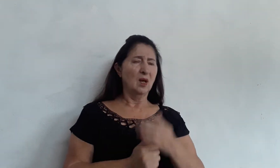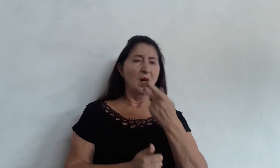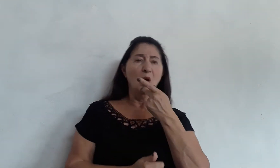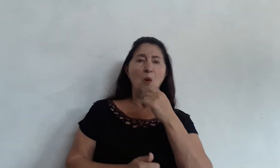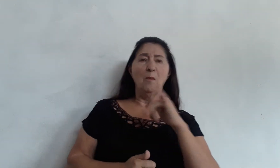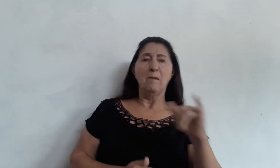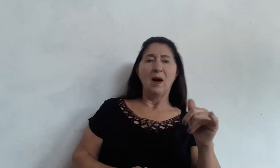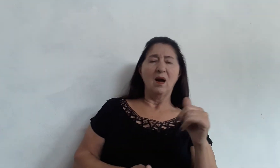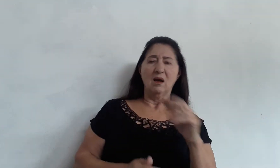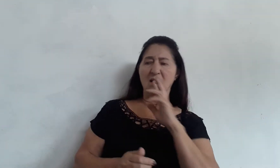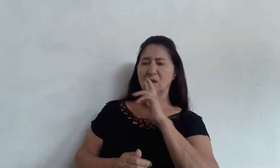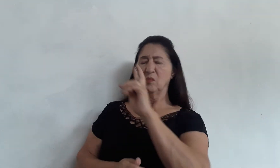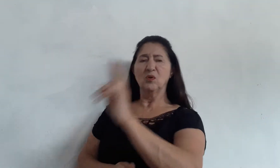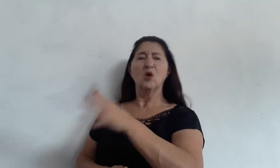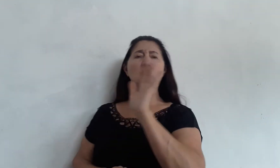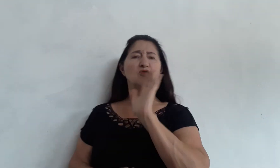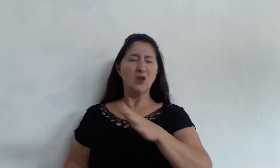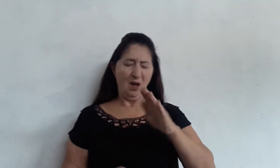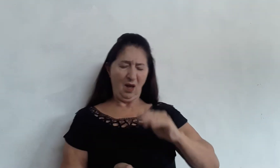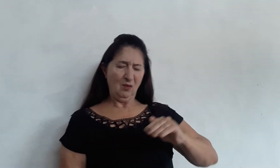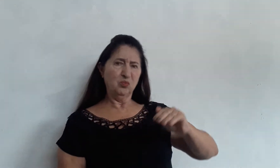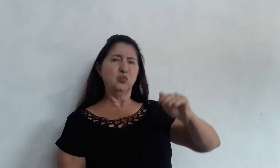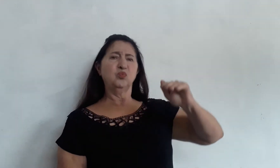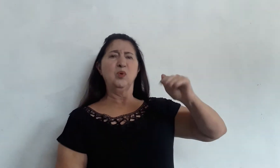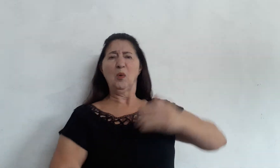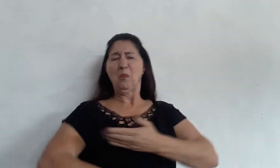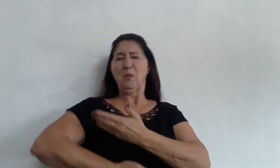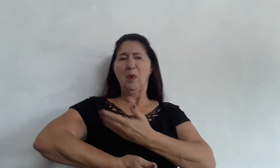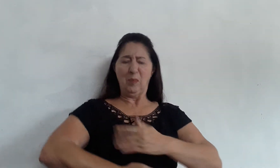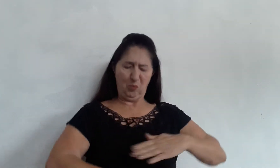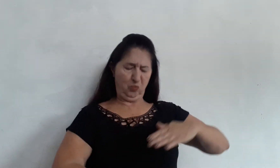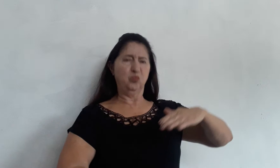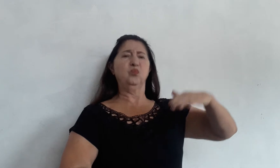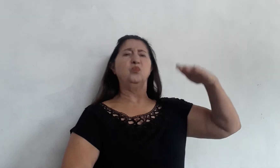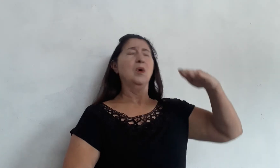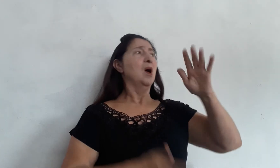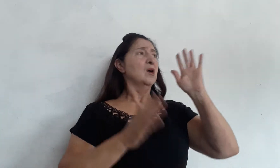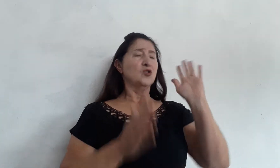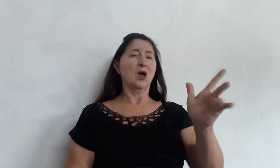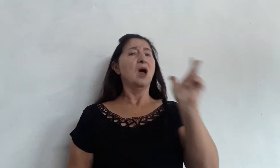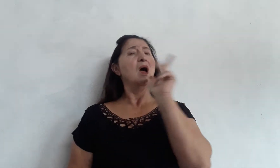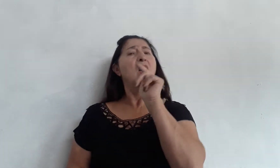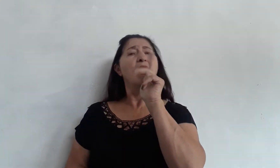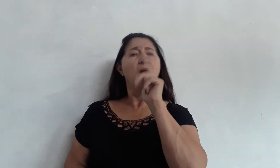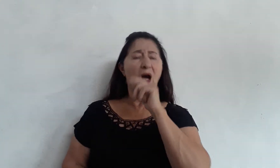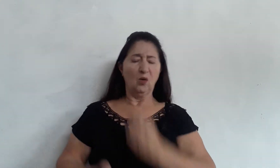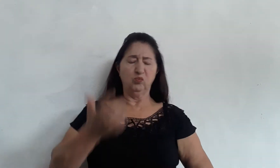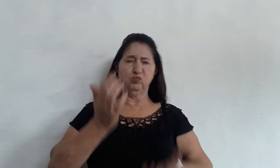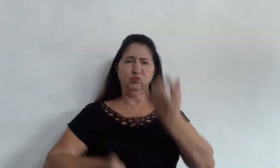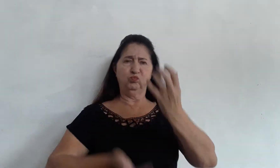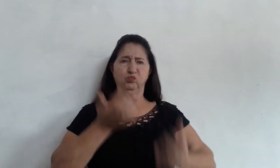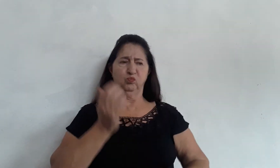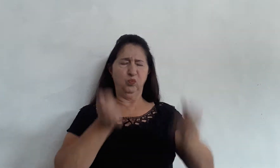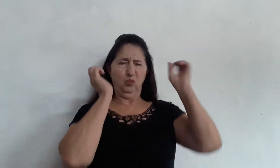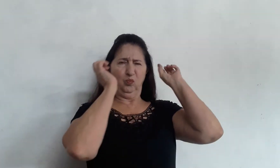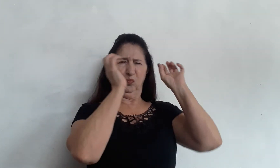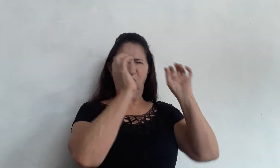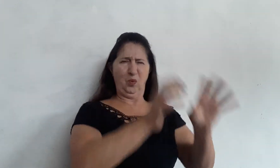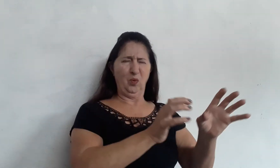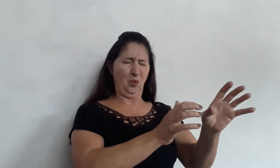criança. E muitas vezes o espírito já lançou no fogo e na água para matá-lo. Se podes fazer alguma coisa,